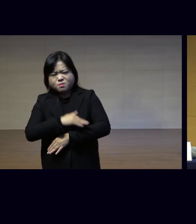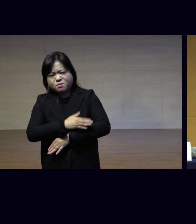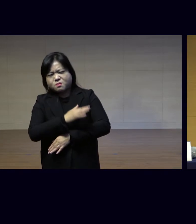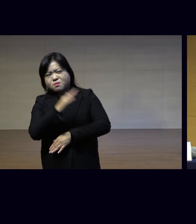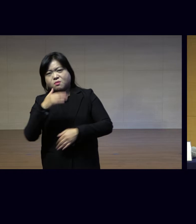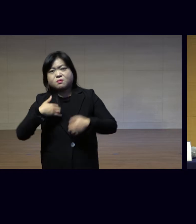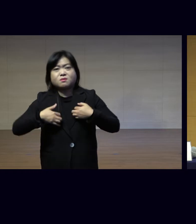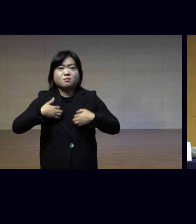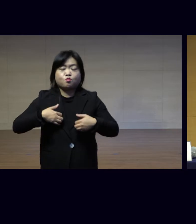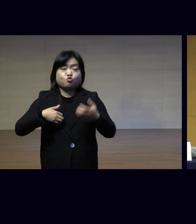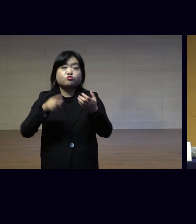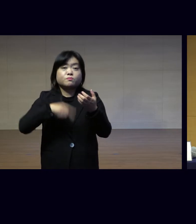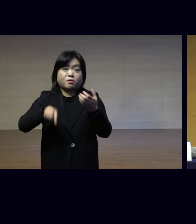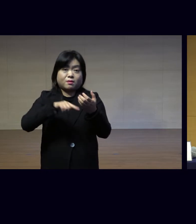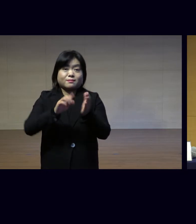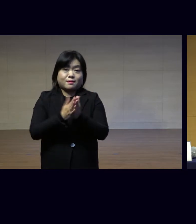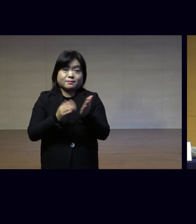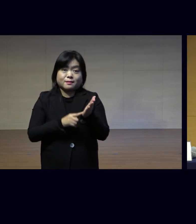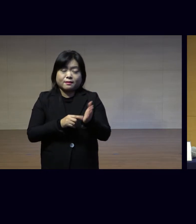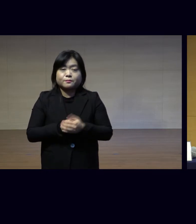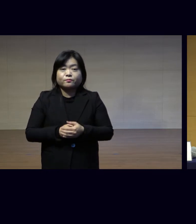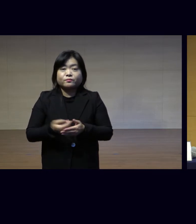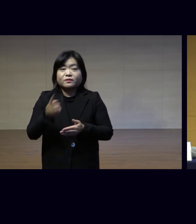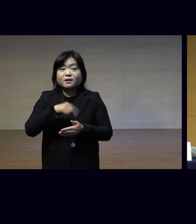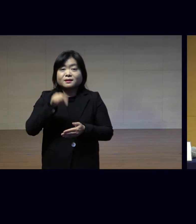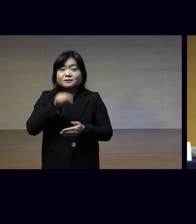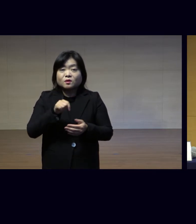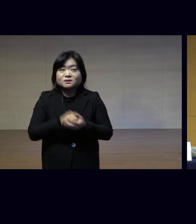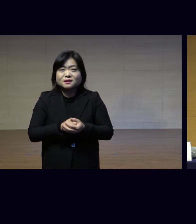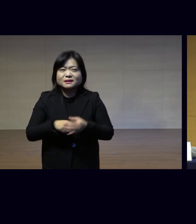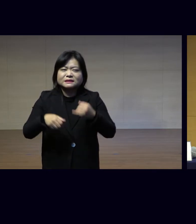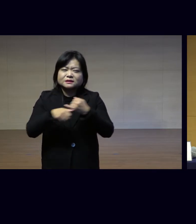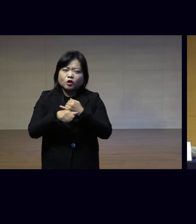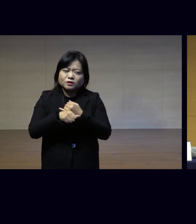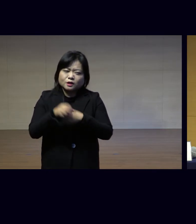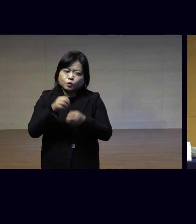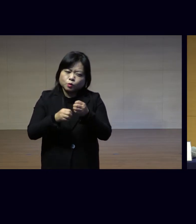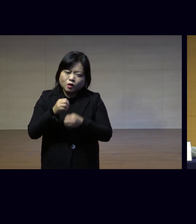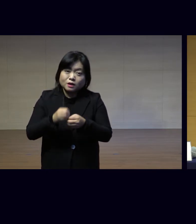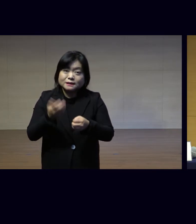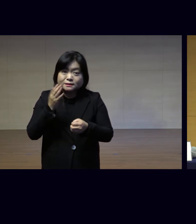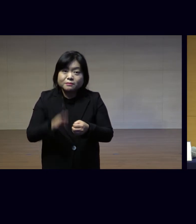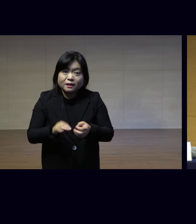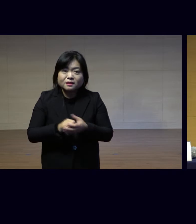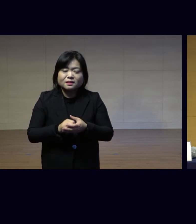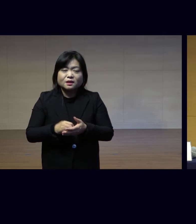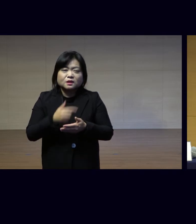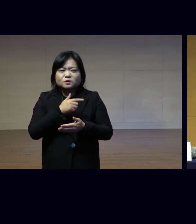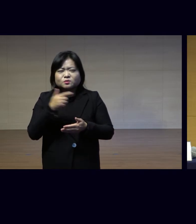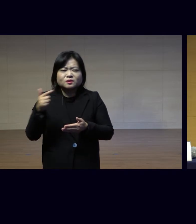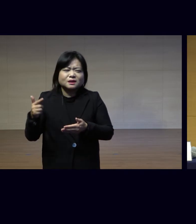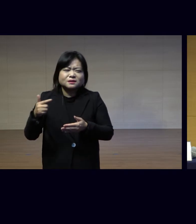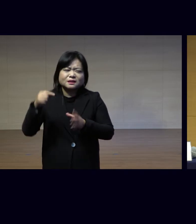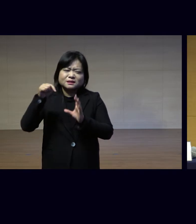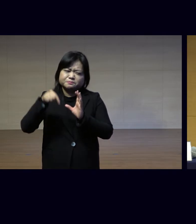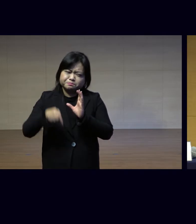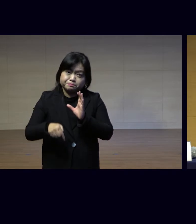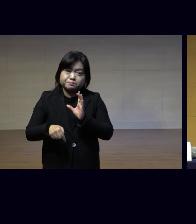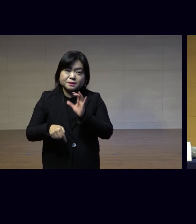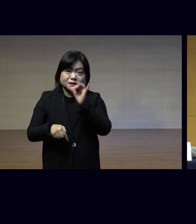90편에. 그런데 그 이야기들이 일견 연애 소설이고 뭐 이렇지만 굉장히 사실은 정말